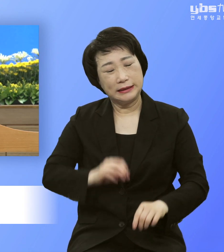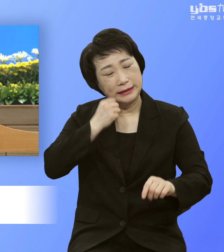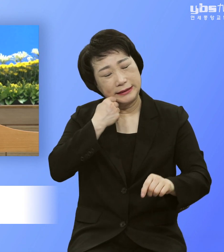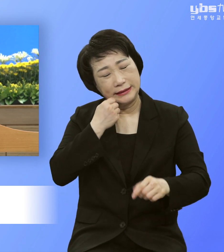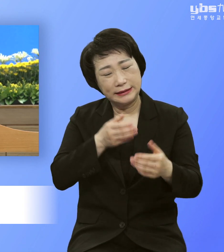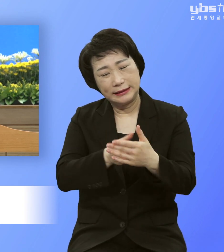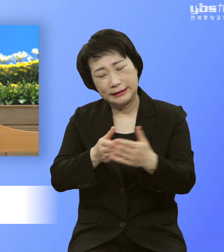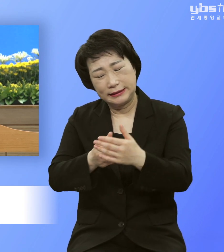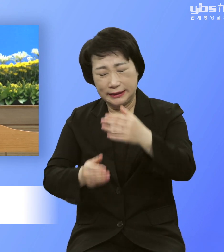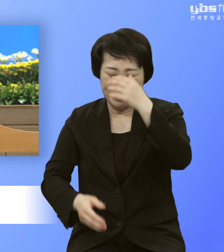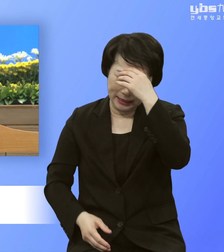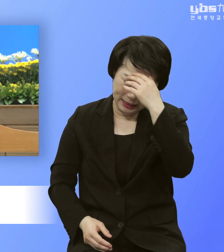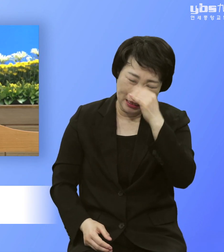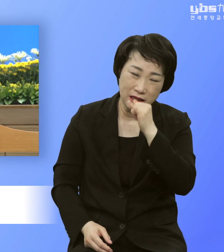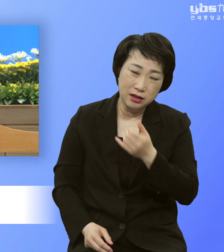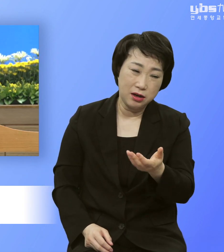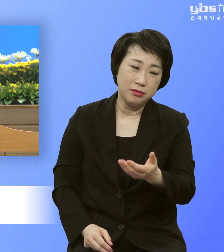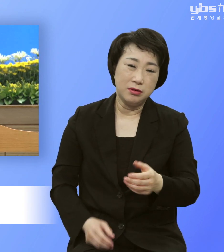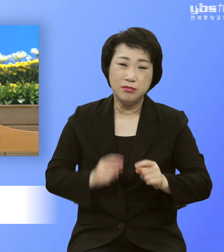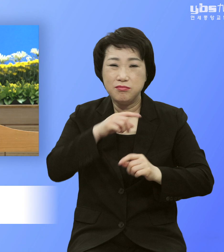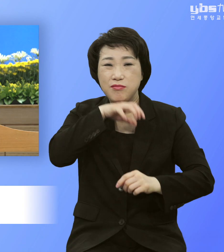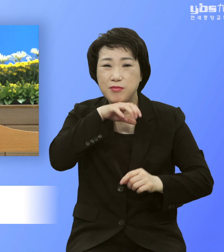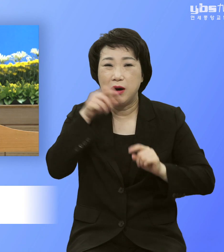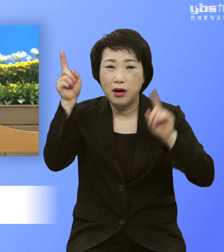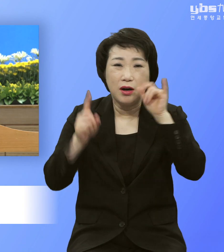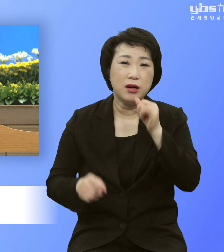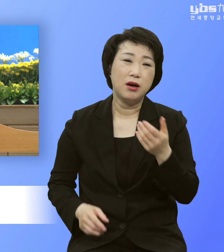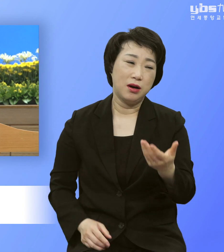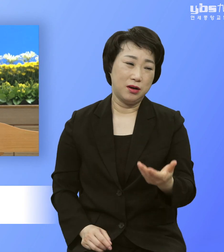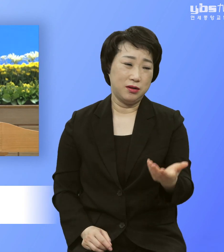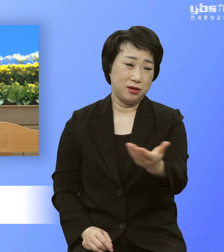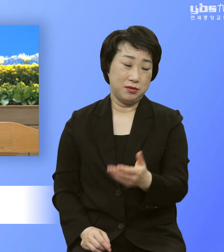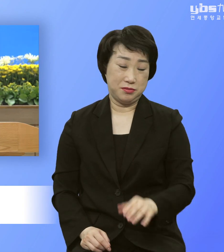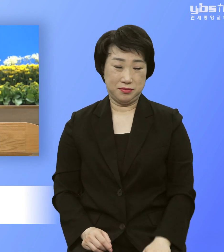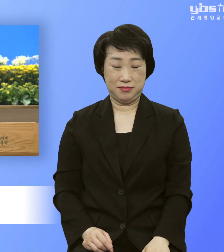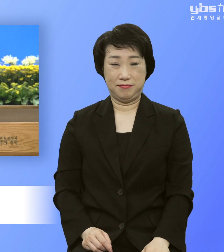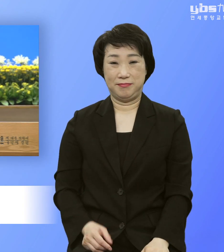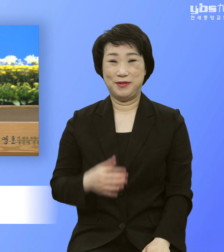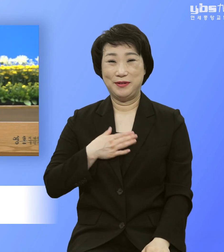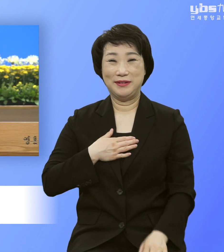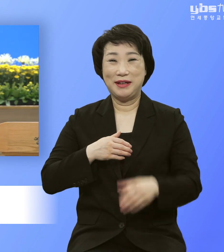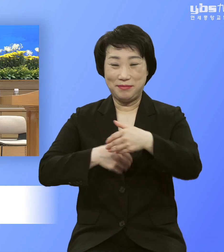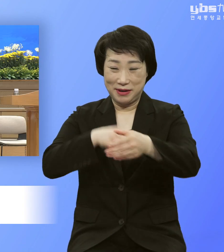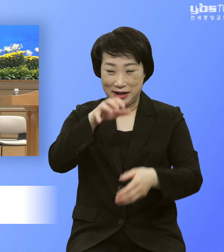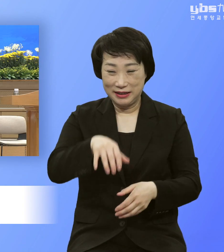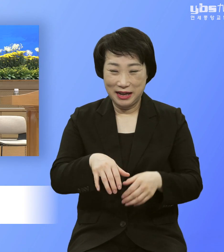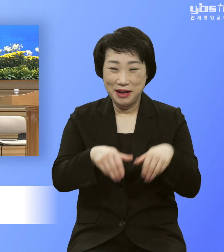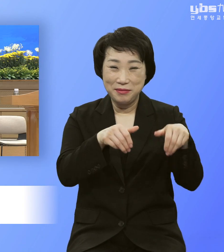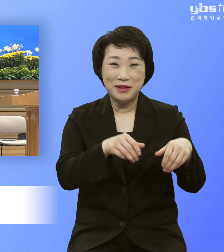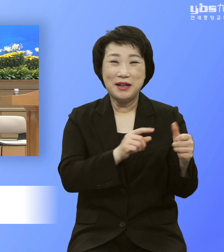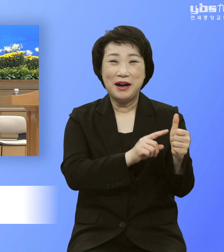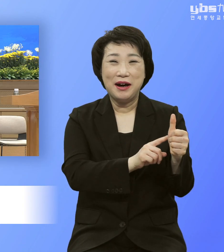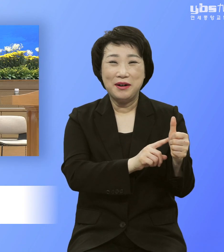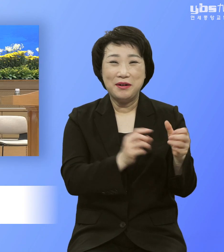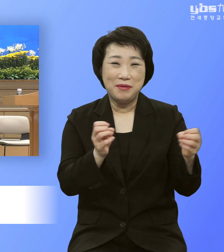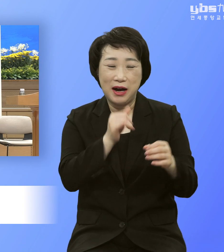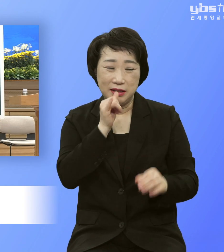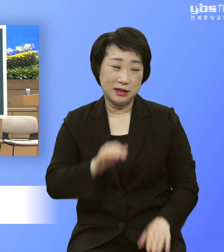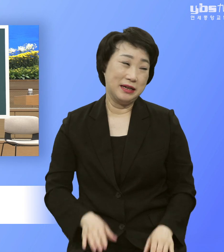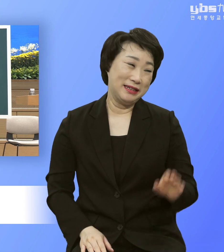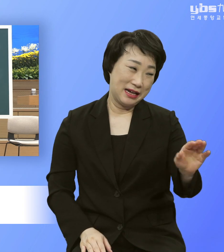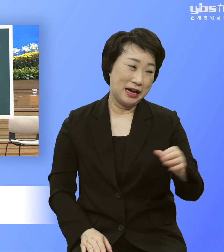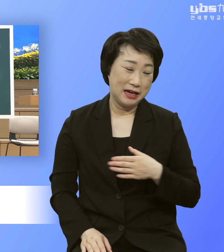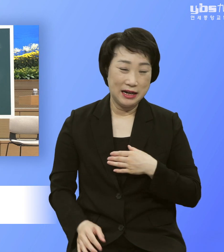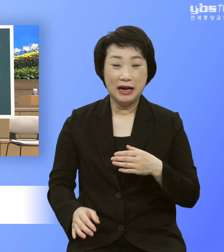힘들고 저것이 힘들고. 여러분 물tun에 그런 얘기 했어. 내 방에 있는 사람이 아무개야.